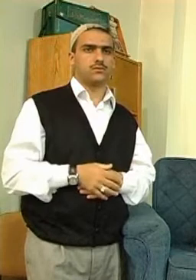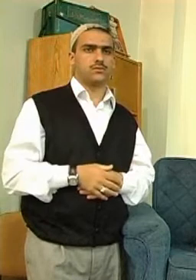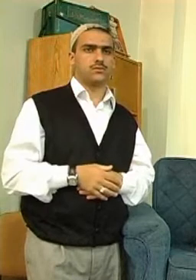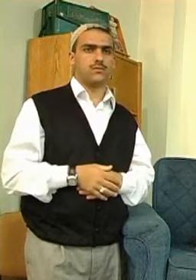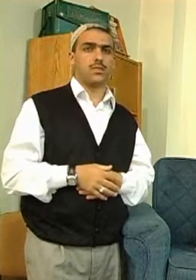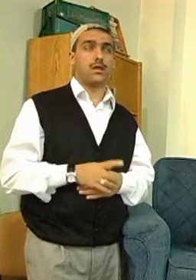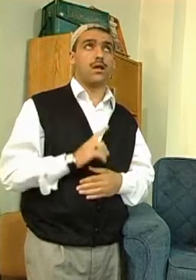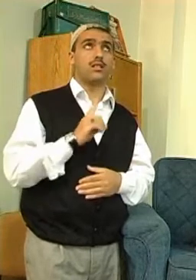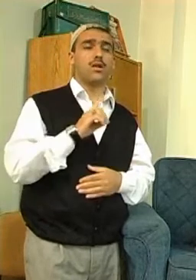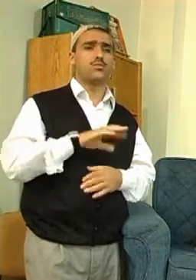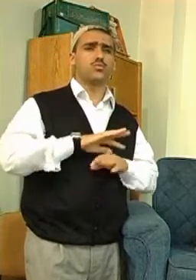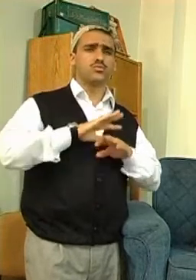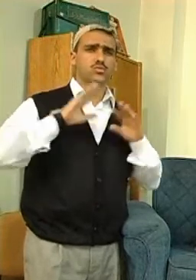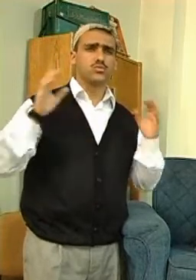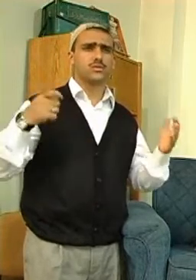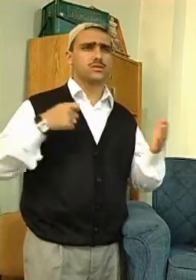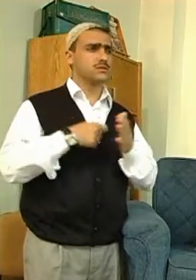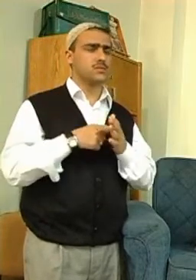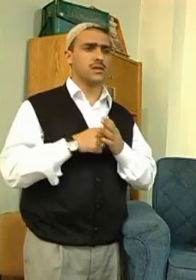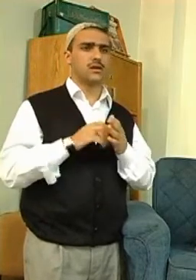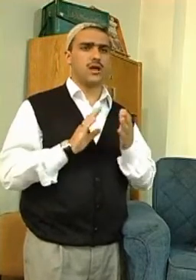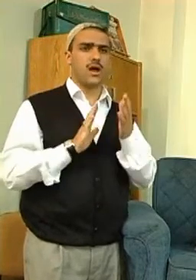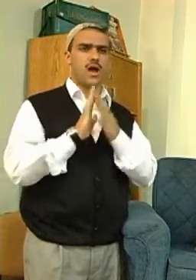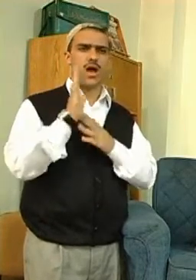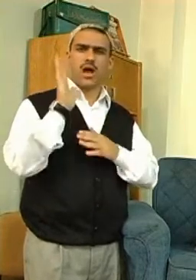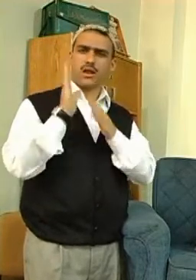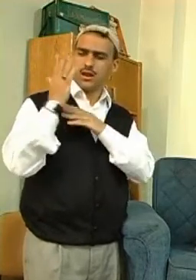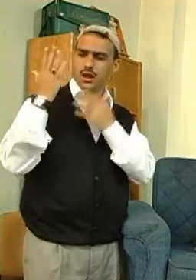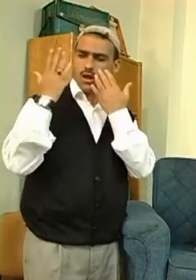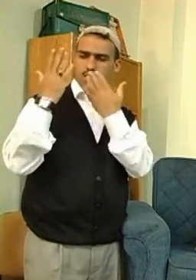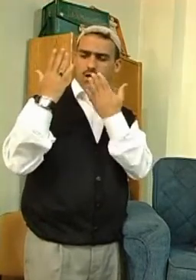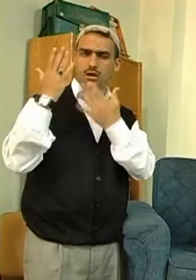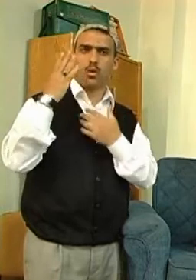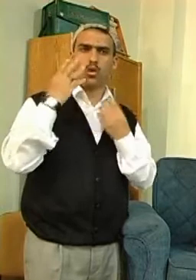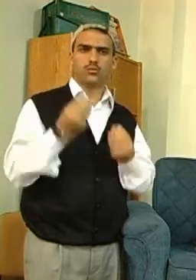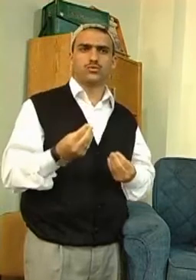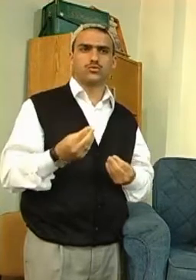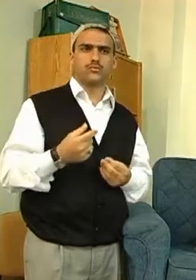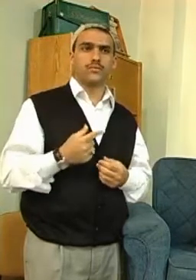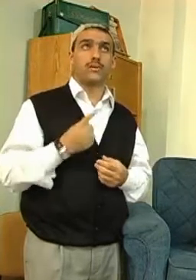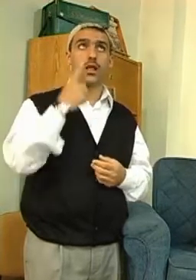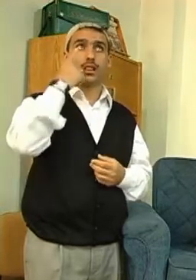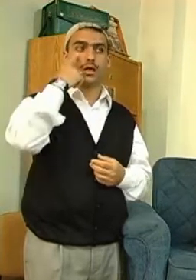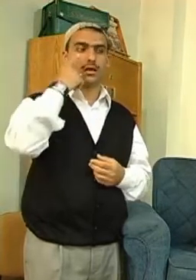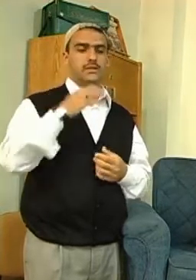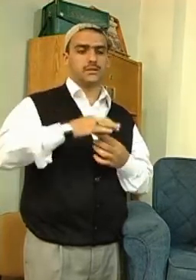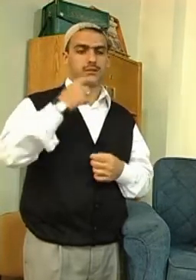aynı olması. Efendim, vahid-i kıyasi yoluyla kendiki sıfatları